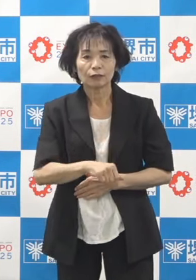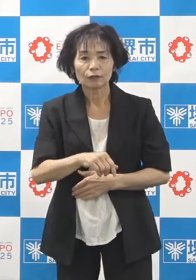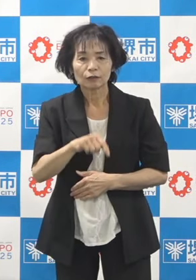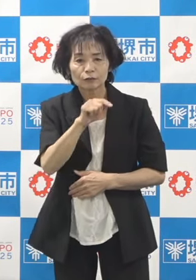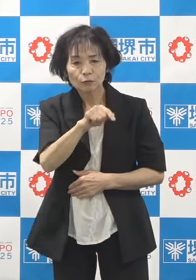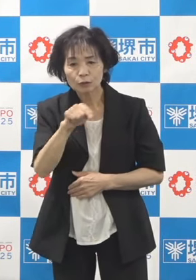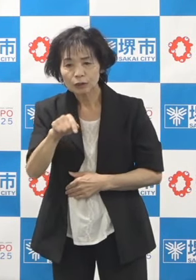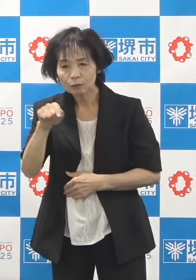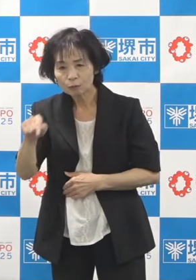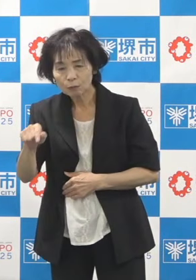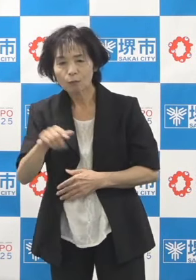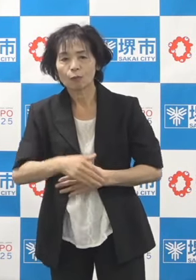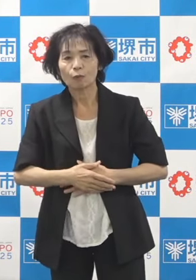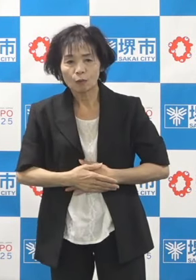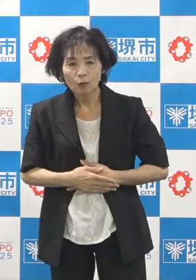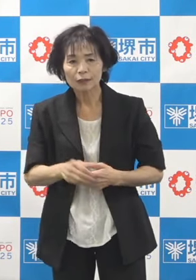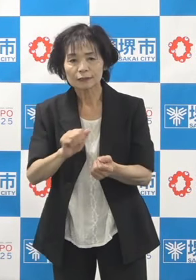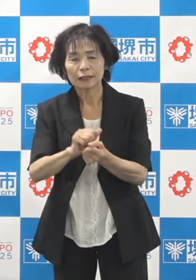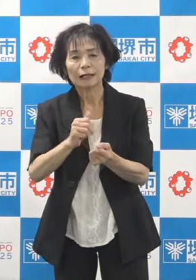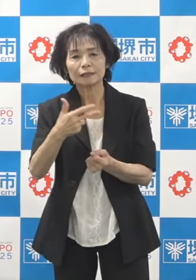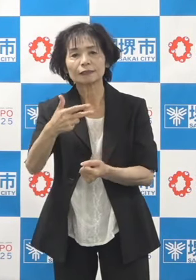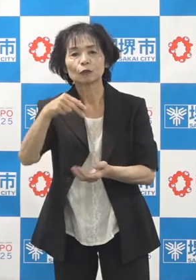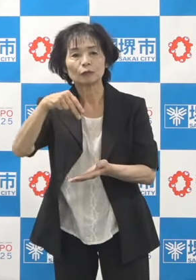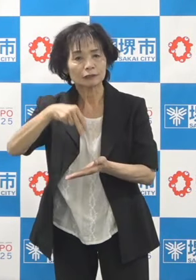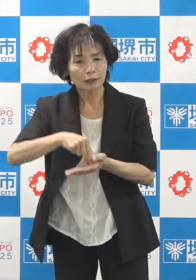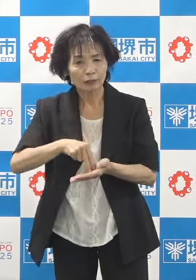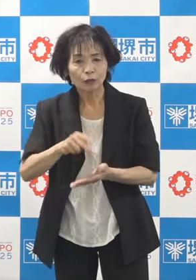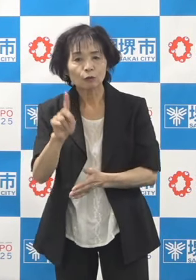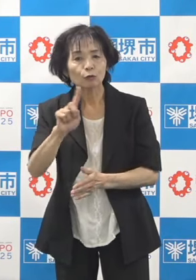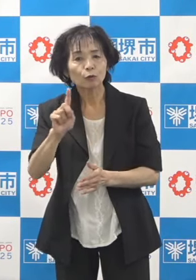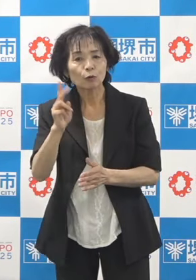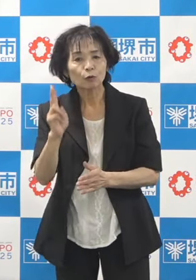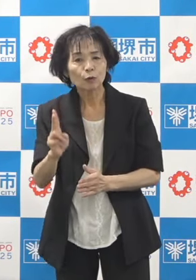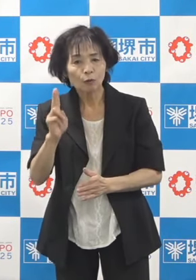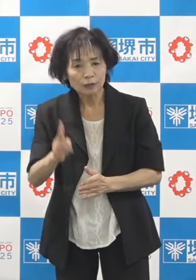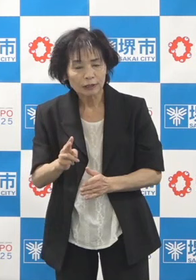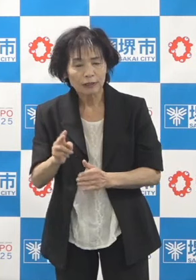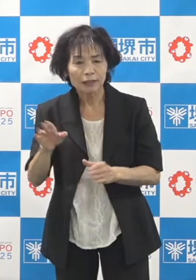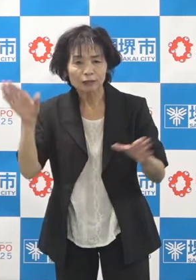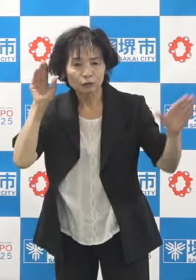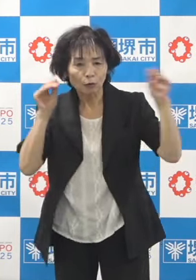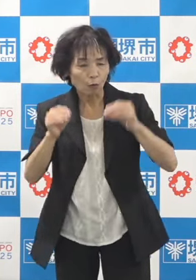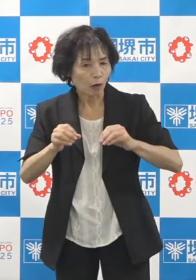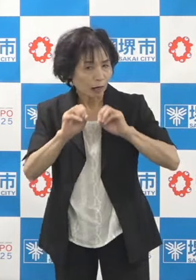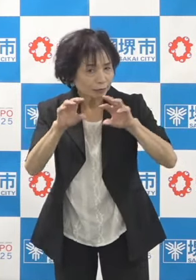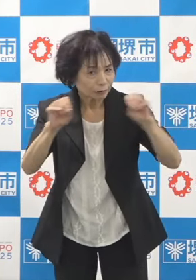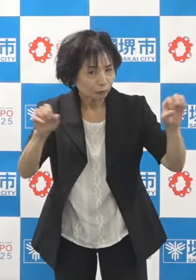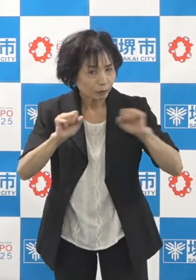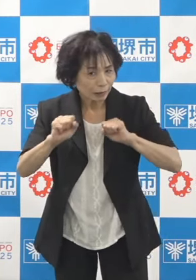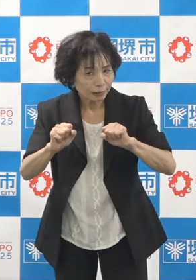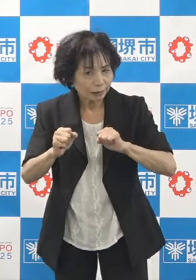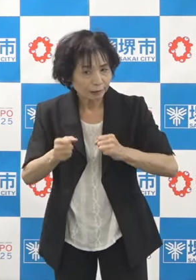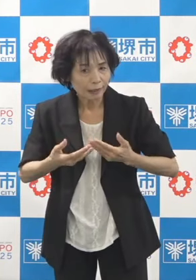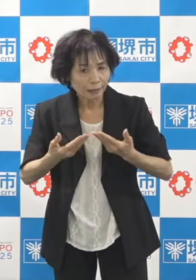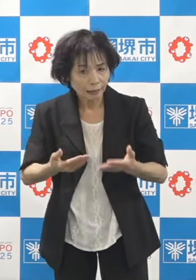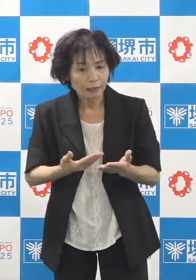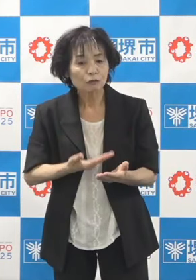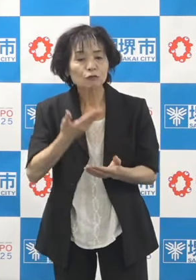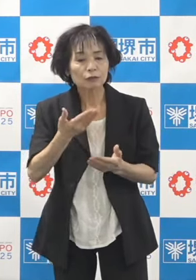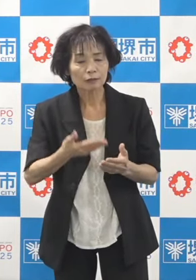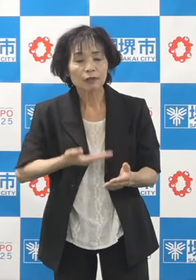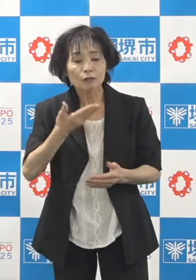を堺市としてどういうふうに情報発信をしながら次の世代につないでいけるかということ